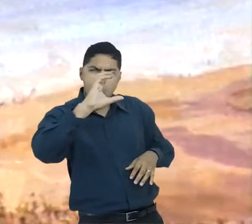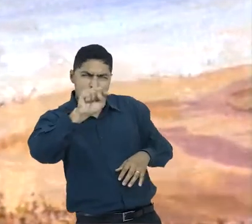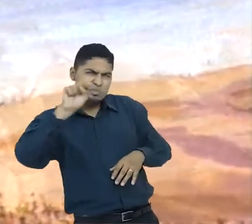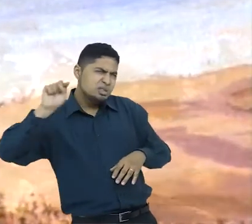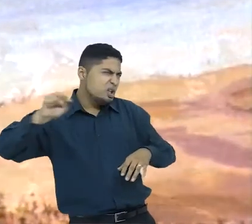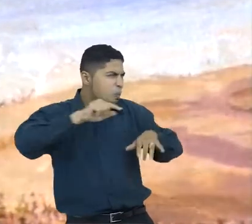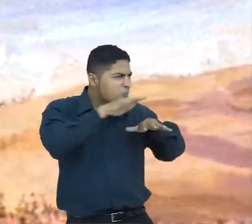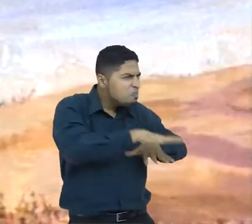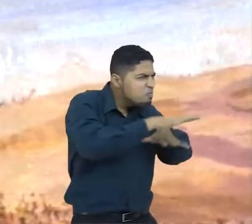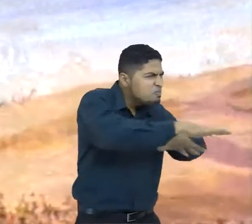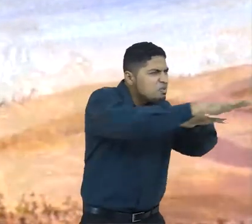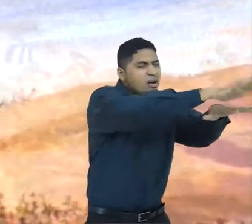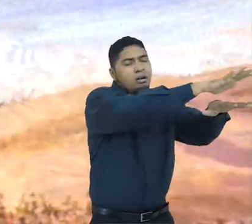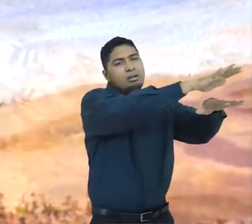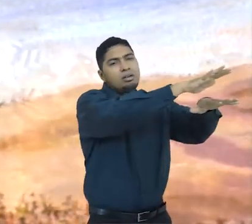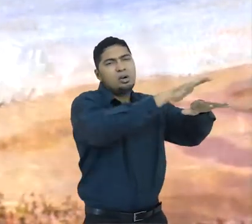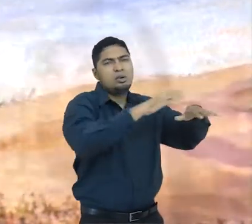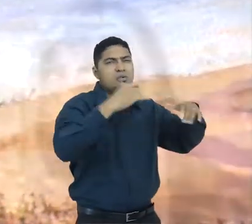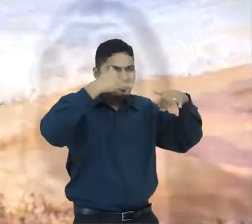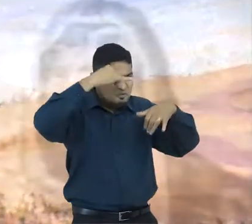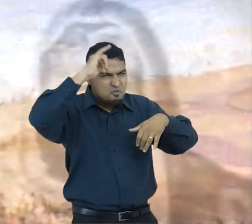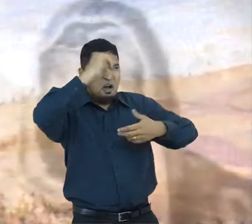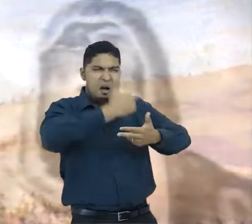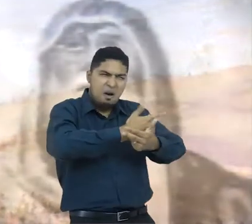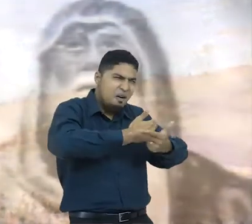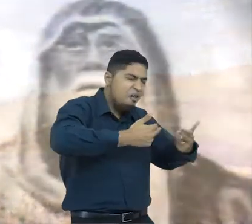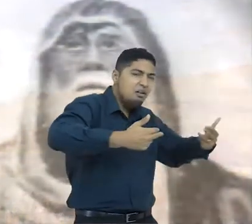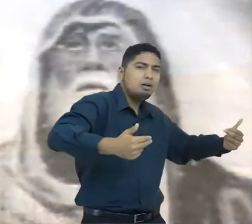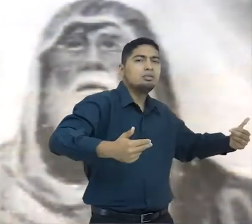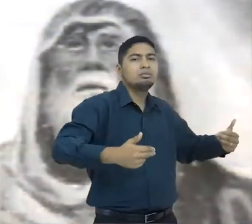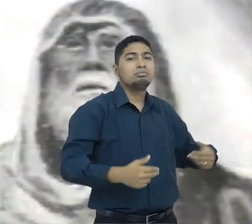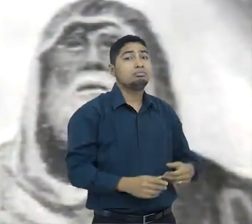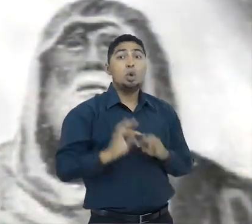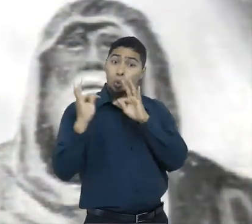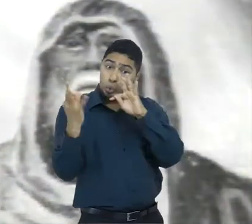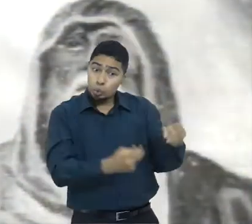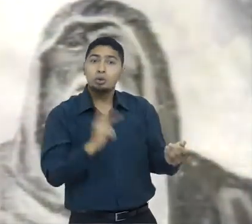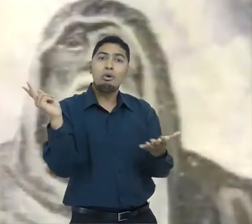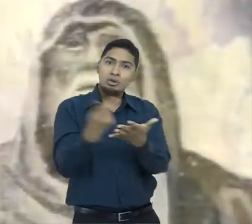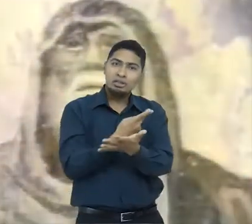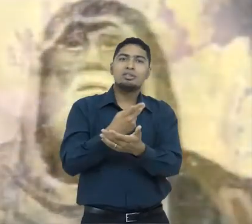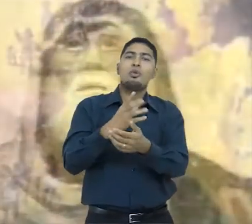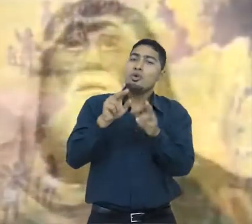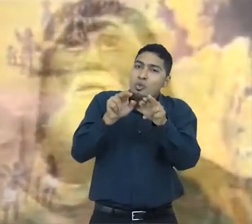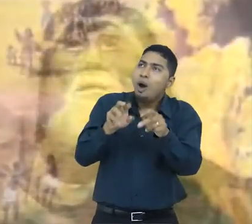seus rebanhos. Tudo aconteceu exatamente como Deus havia dito a Abraão. Seus descendentes